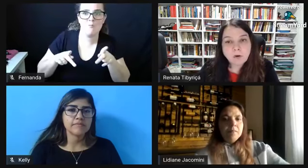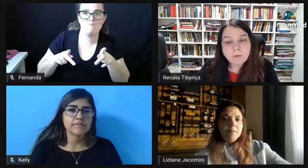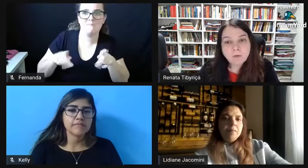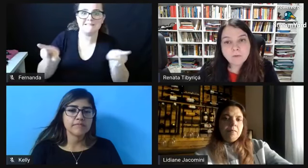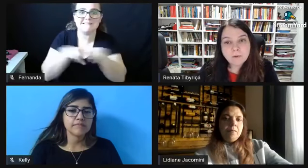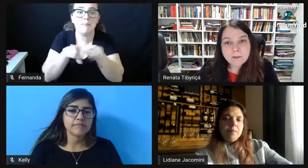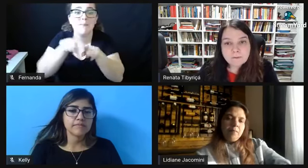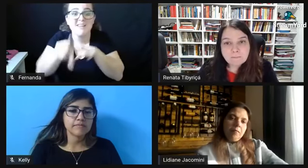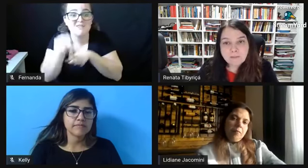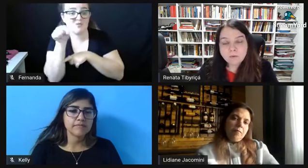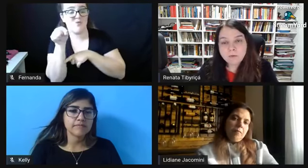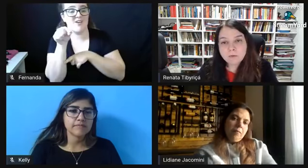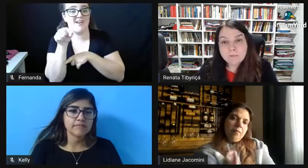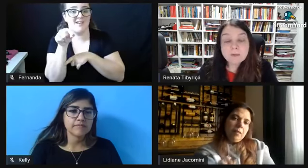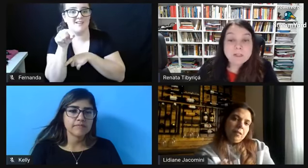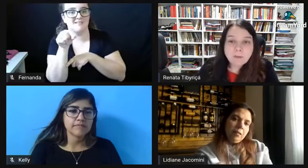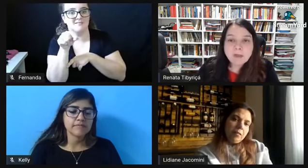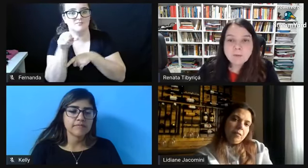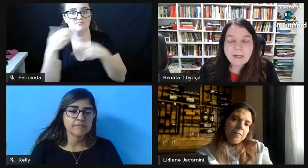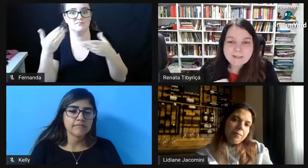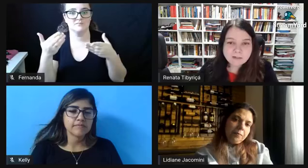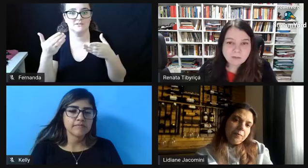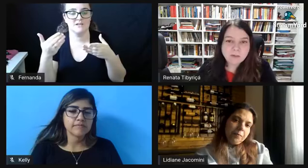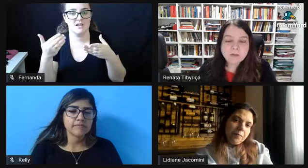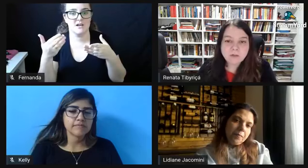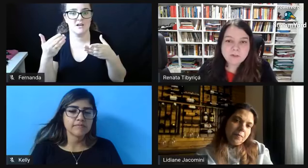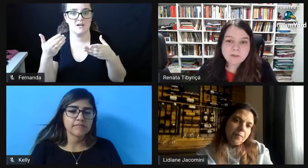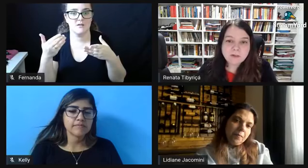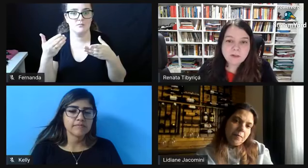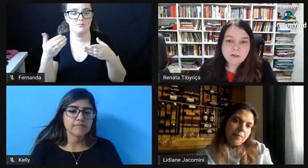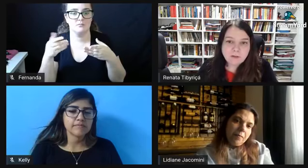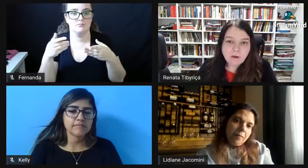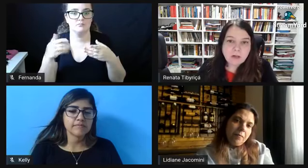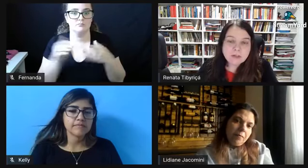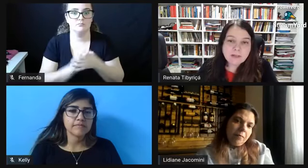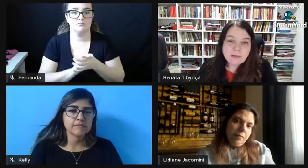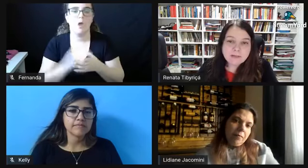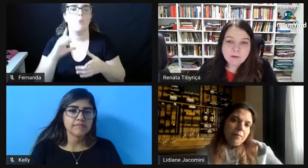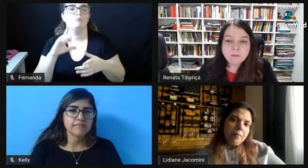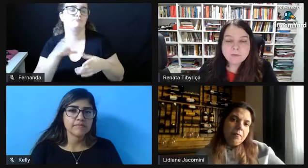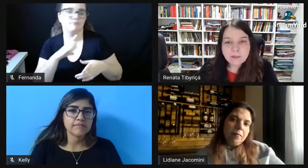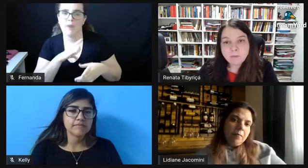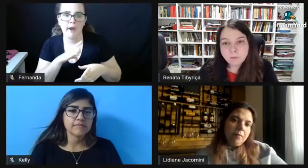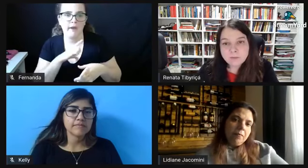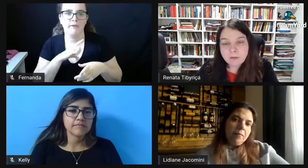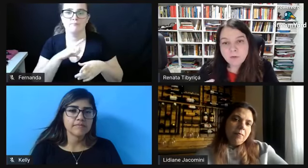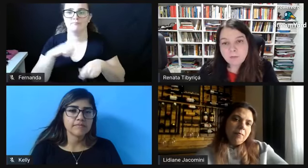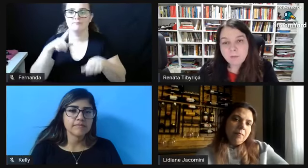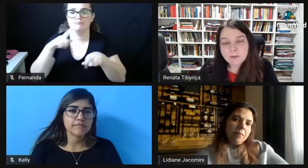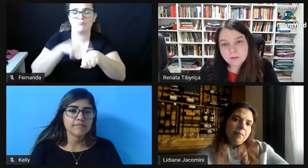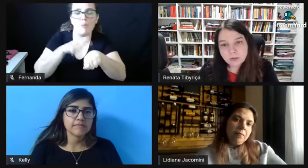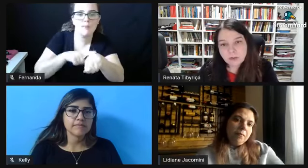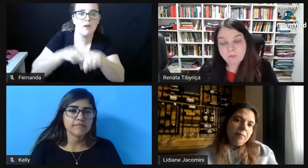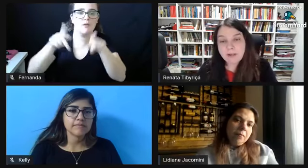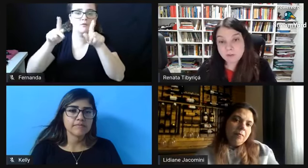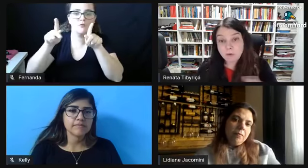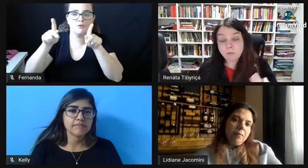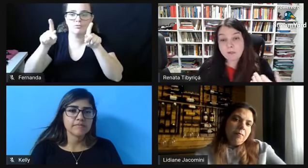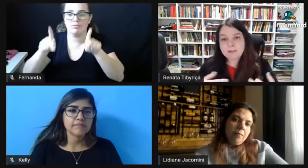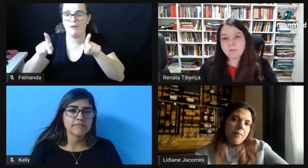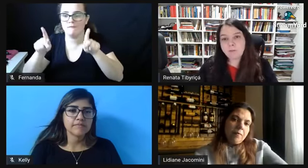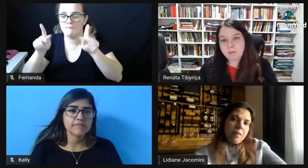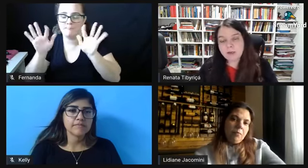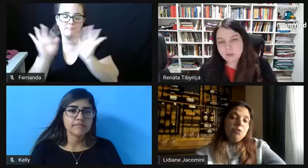do próprio... e principalmente para essas situações. Eu acho que seria muito importante que houvesse